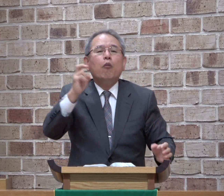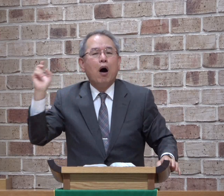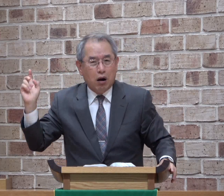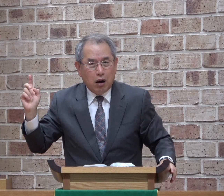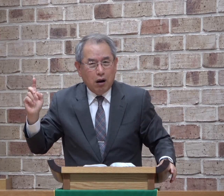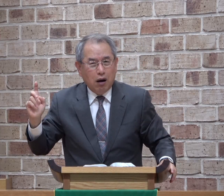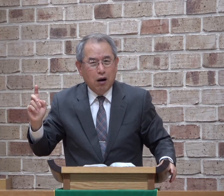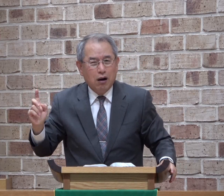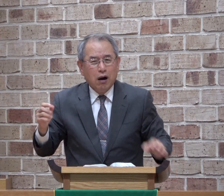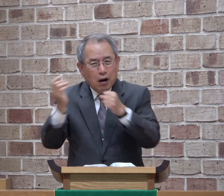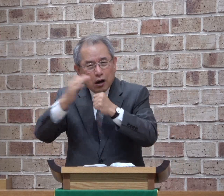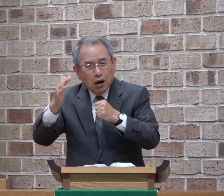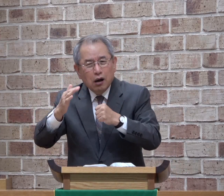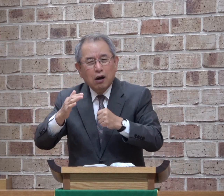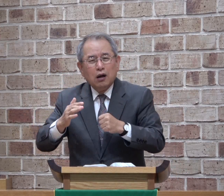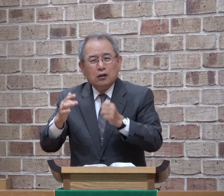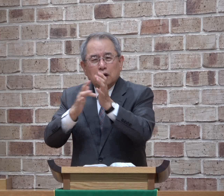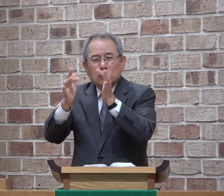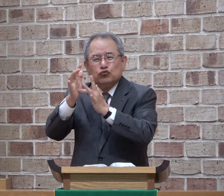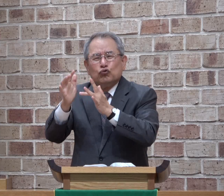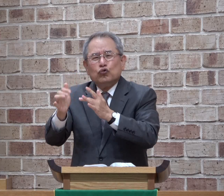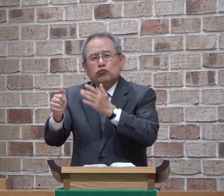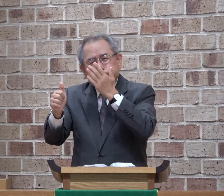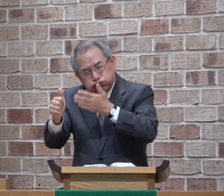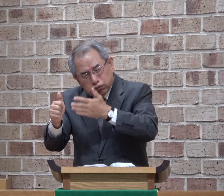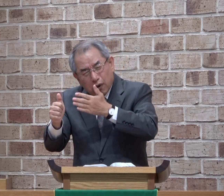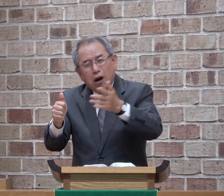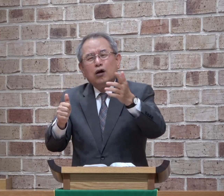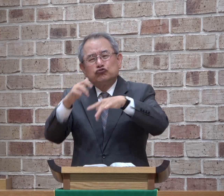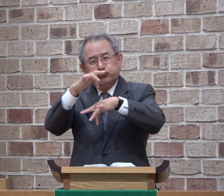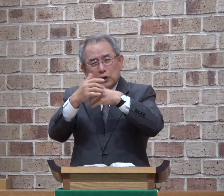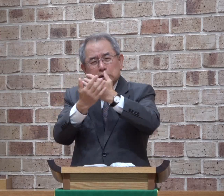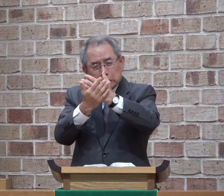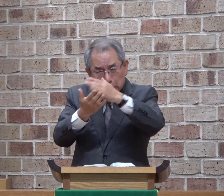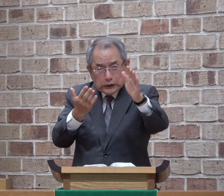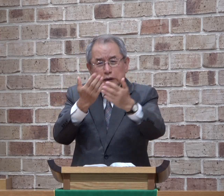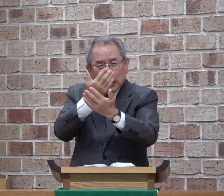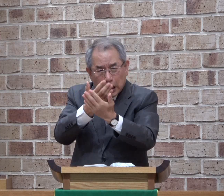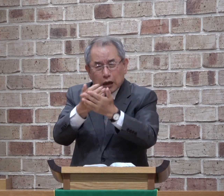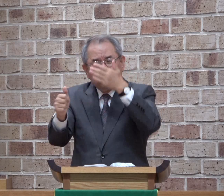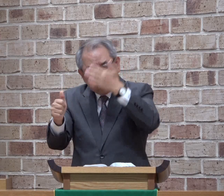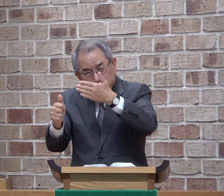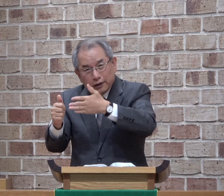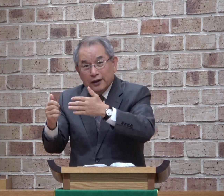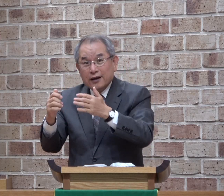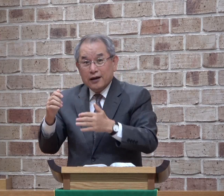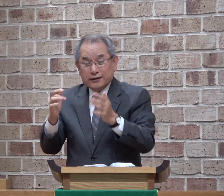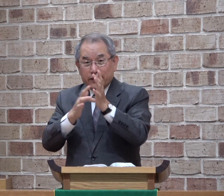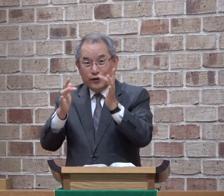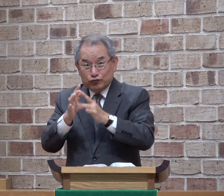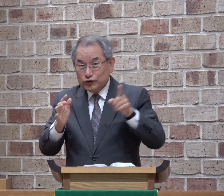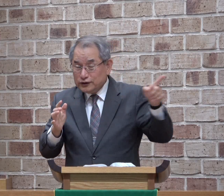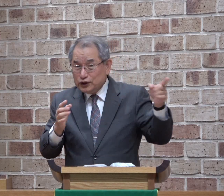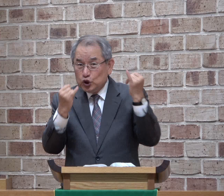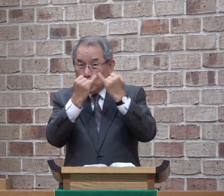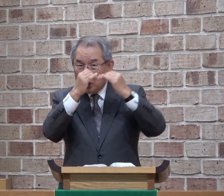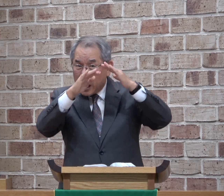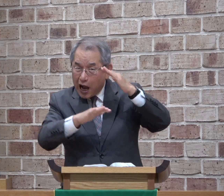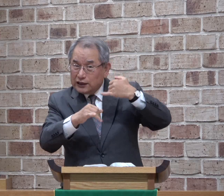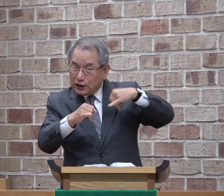너무나 힘들고 어려웠을 겁니다. 예수님, 이 귀신을 내어 쫓아주십시오. 예수님께서 이 여인의 가정에 딸의